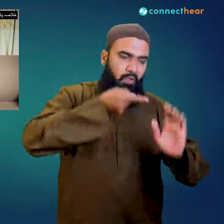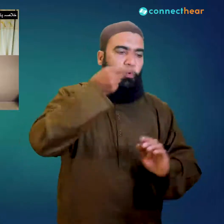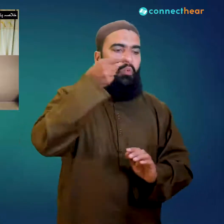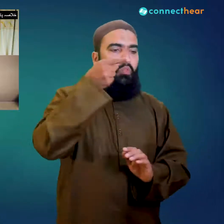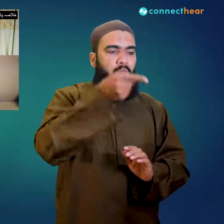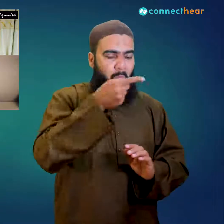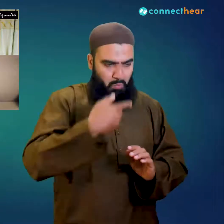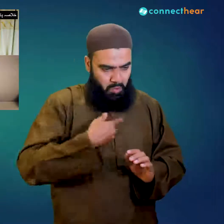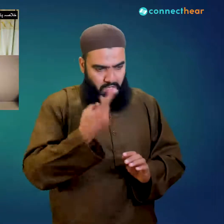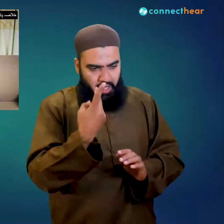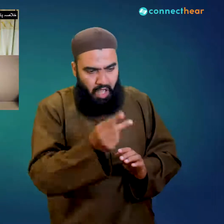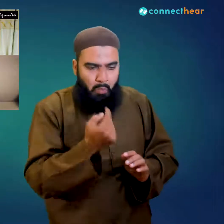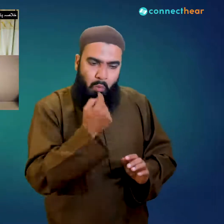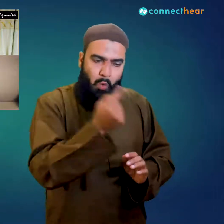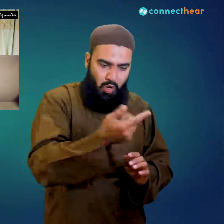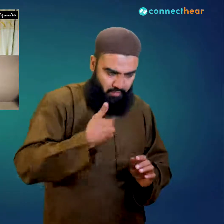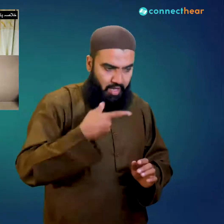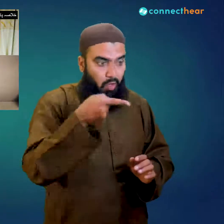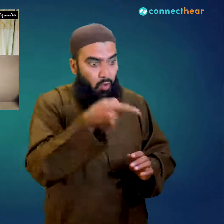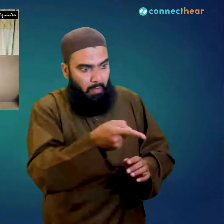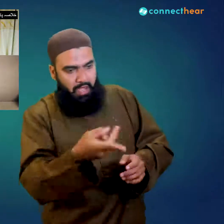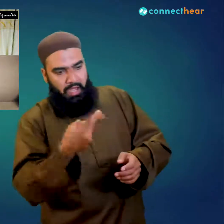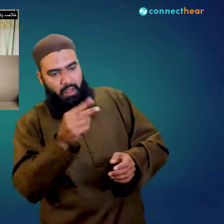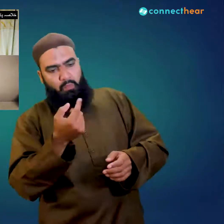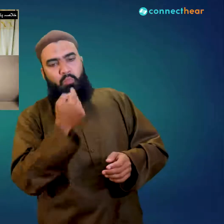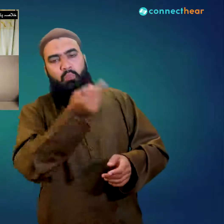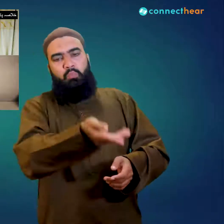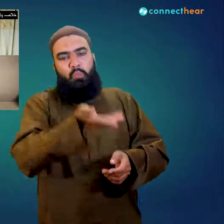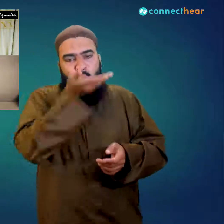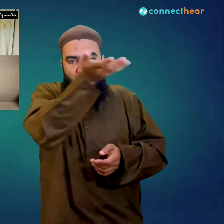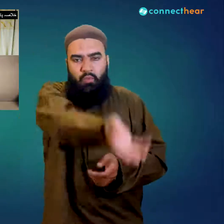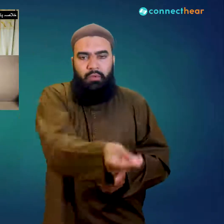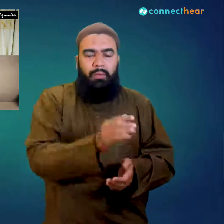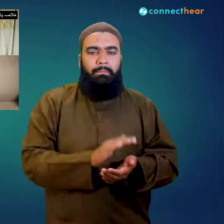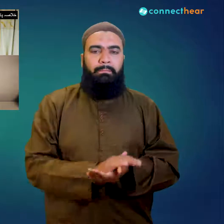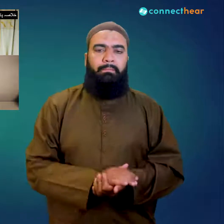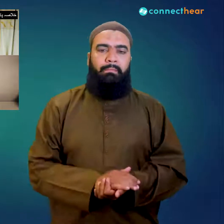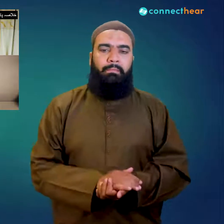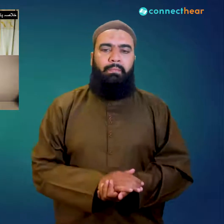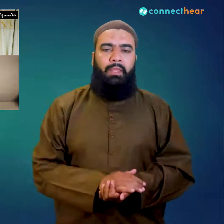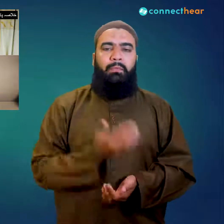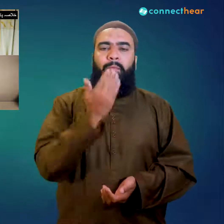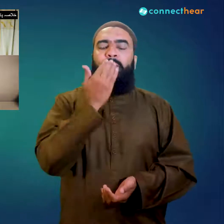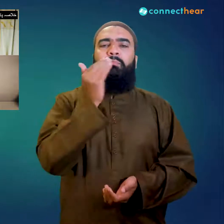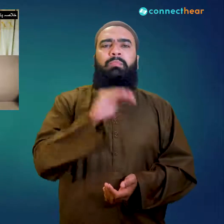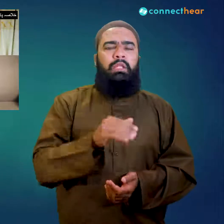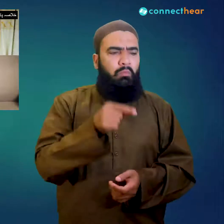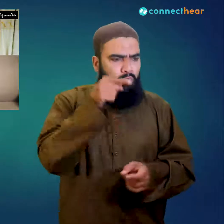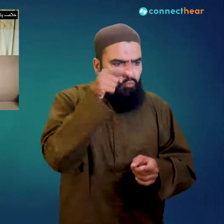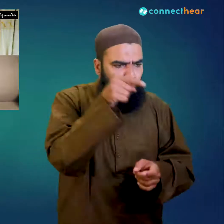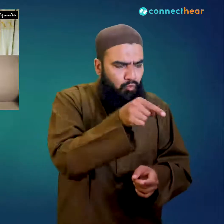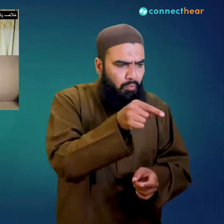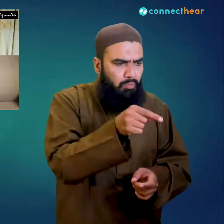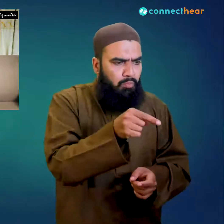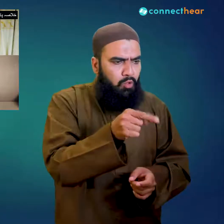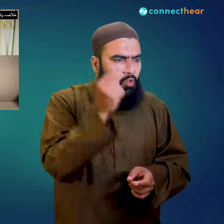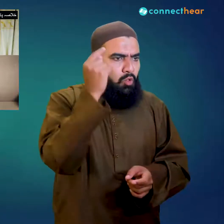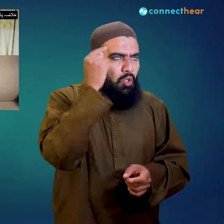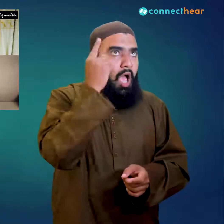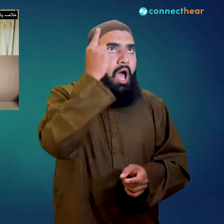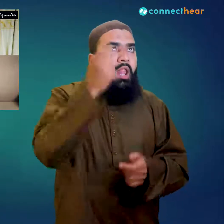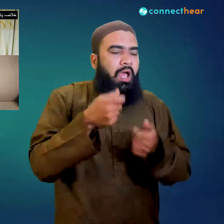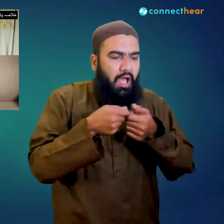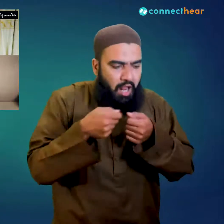یہ ایک الگ پیرائے میں اللہ رب العزت نے اپنے ذکر کی فضیلت یوں بیان فرمائی کہ تم جب مجھے یاد کرو